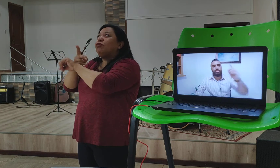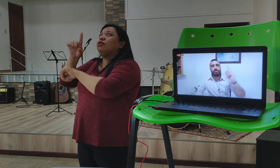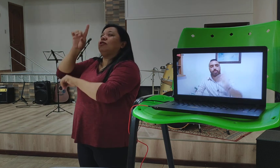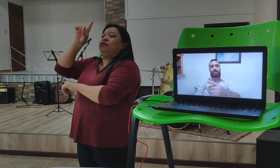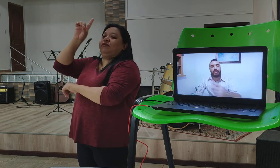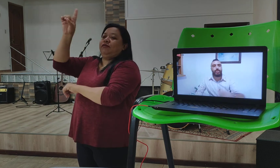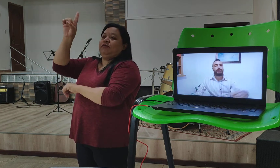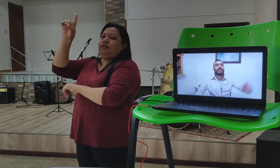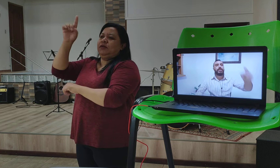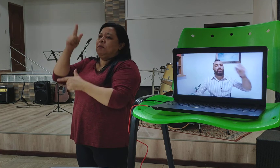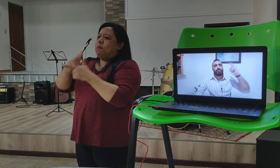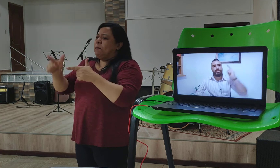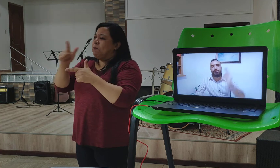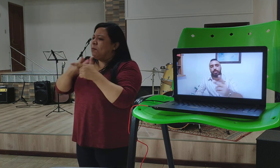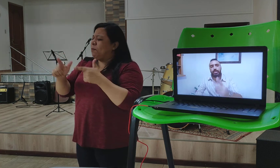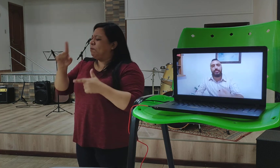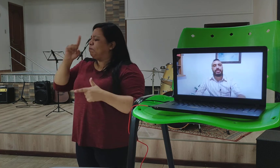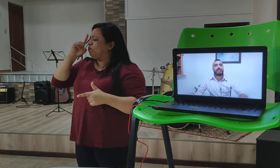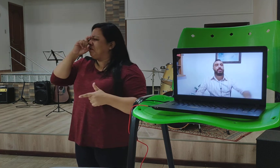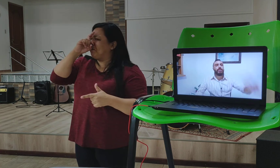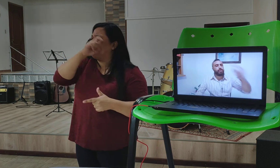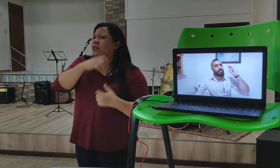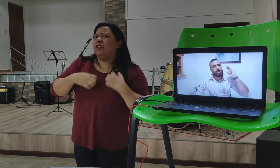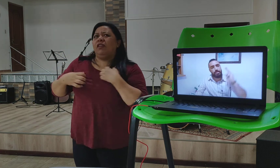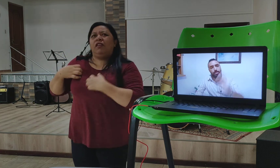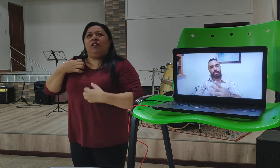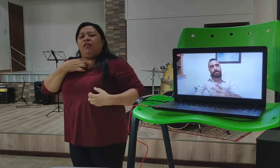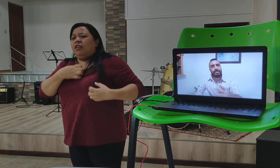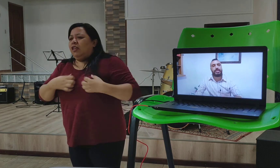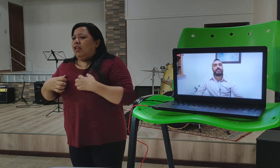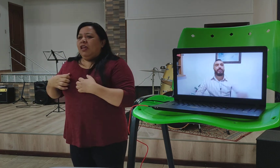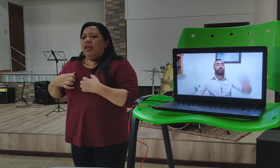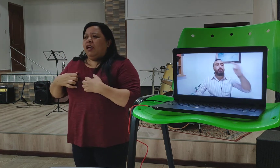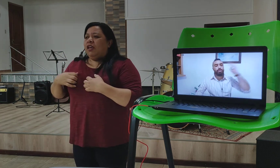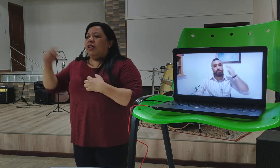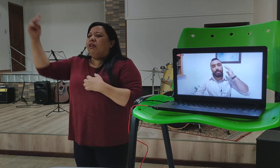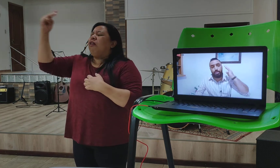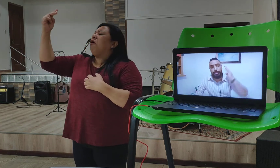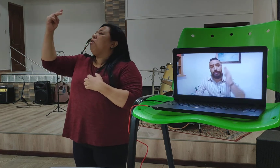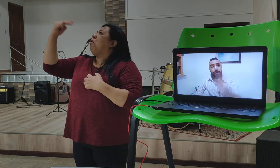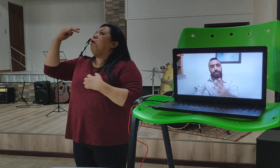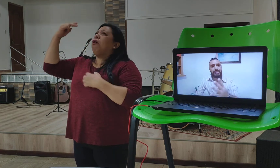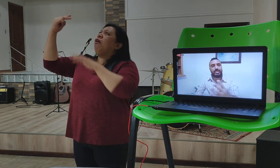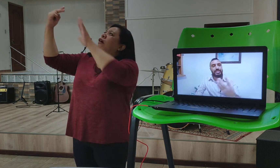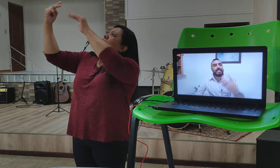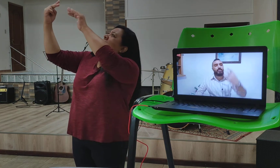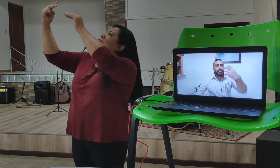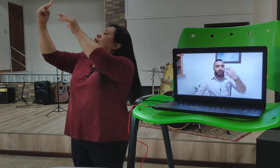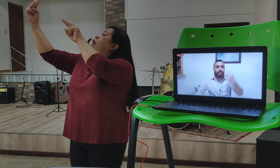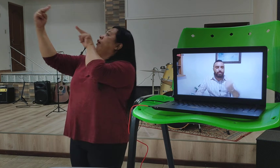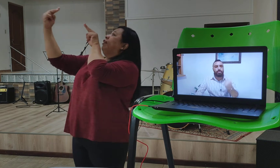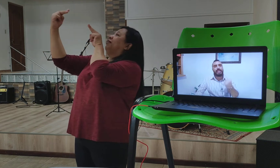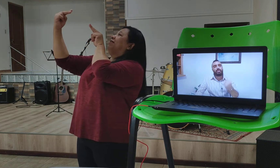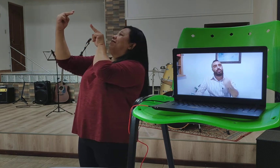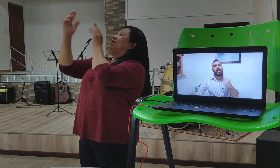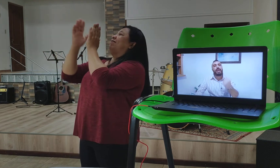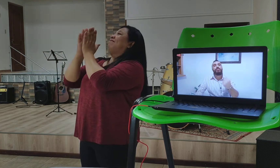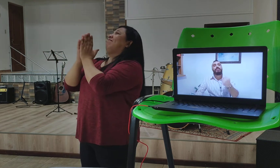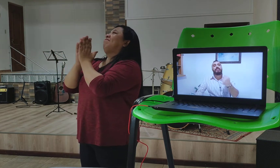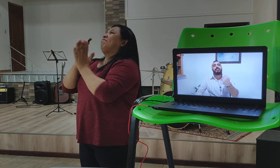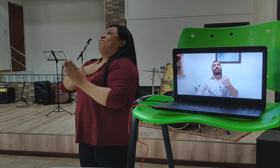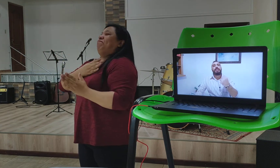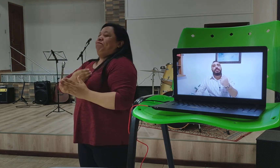Nos momentos de muita dificuldade, nos momentos de muita aflição, nos momentos de muita perseguição, nos momentos de profunda tristeza, no fundo da